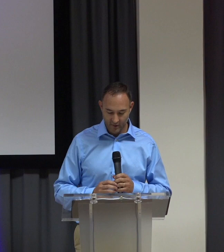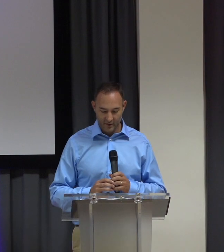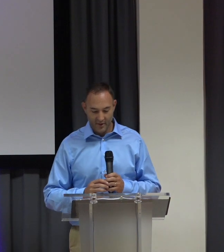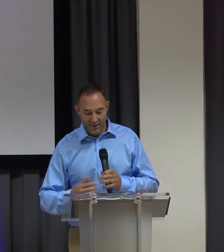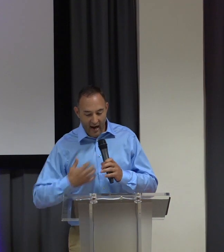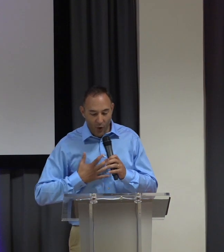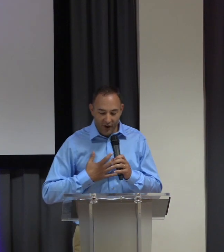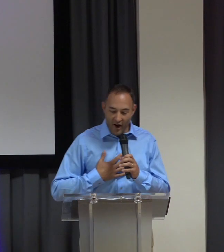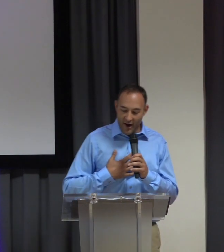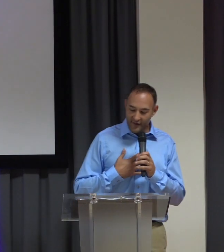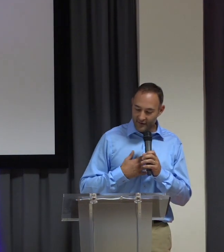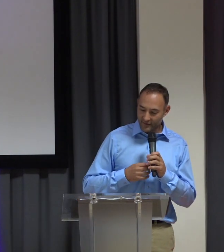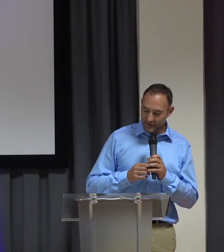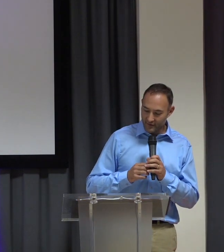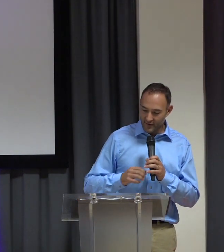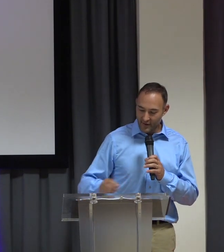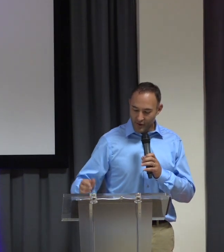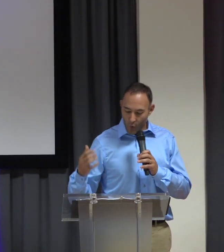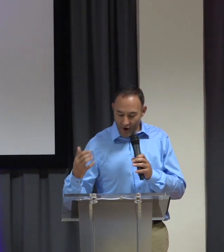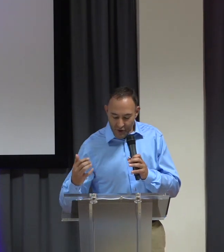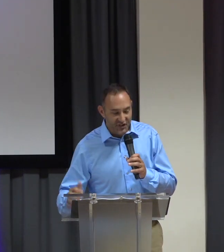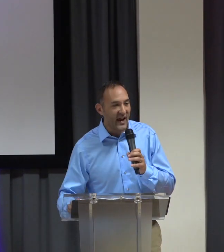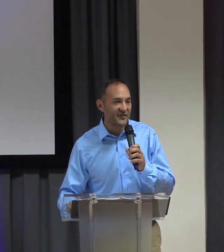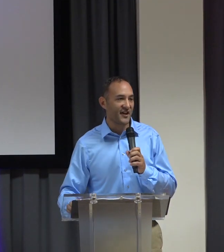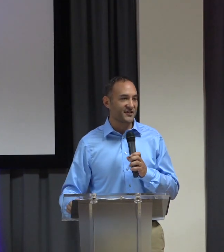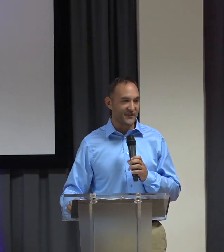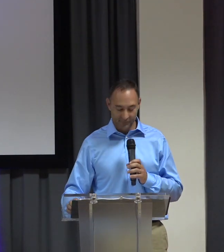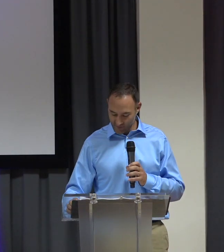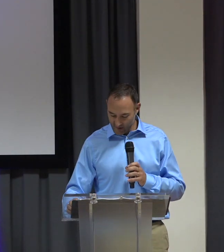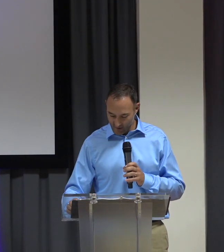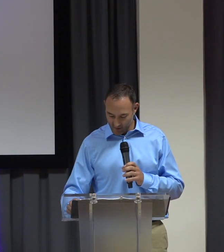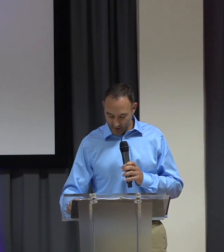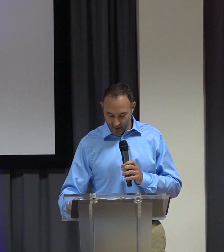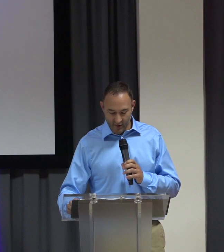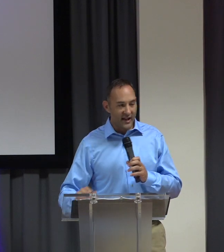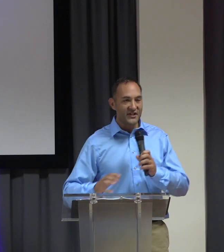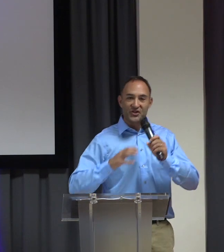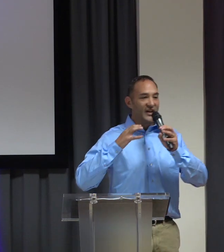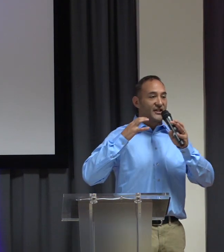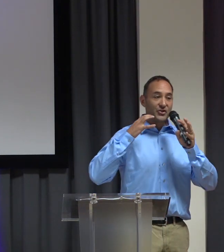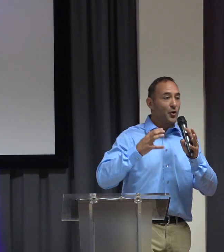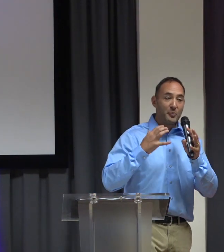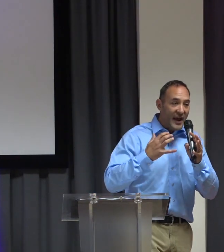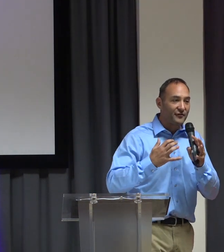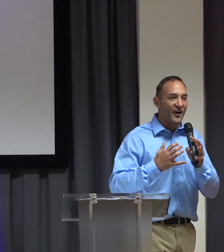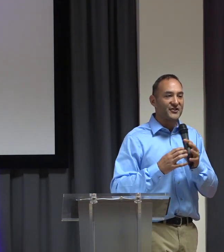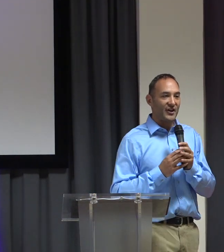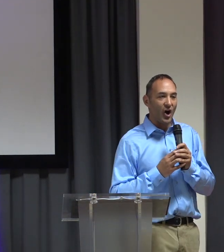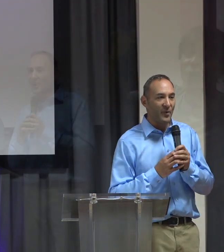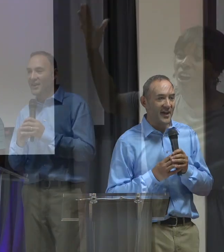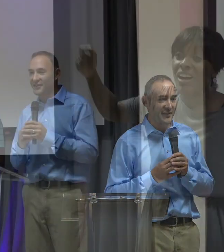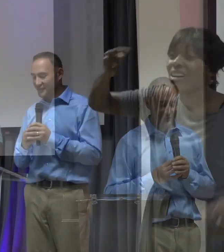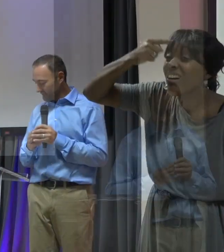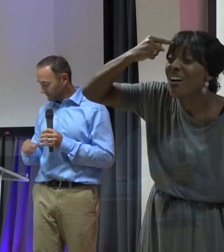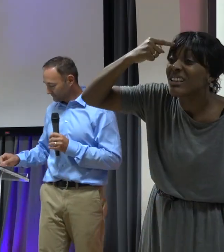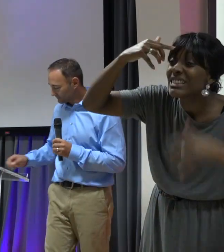ce matin. That our God, Que notre Dieu, the one who saves us, celui qui nous a sauvés, he's too big for us to